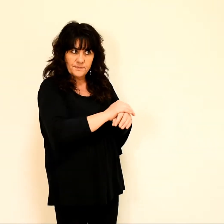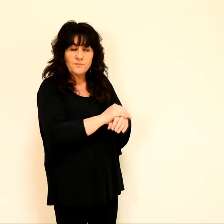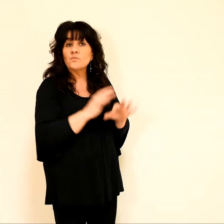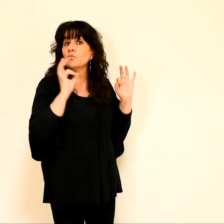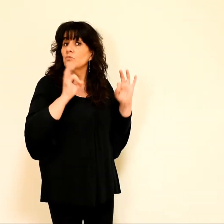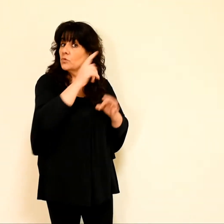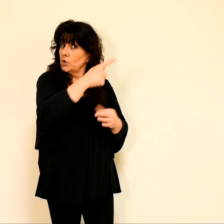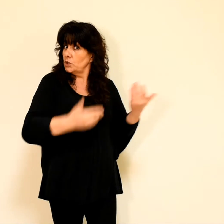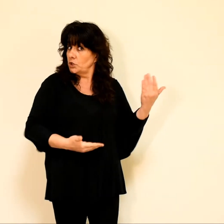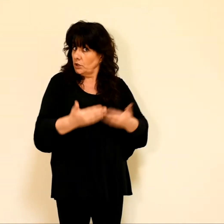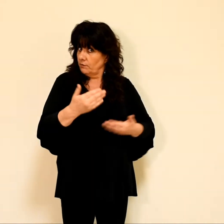jusqu'au bord.